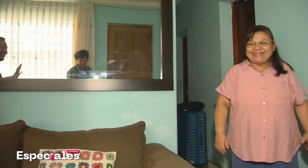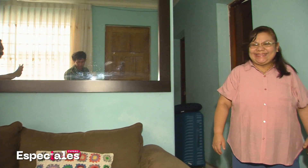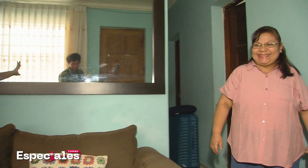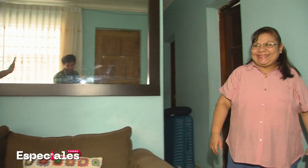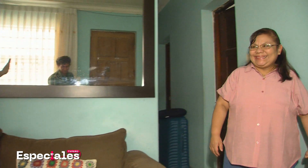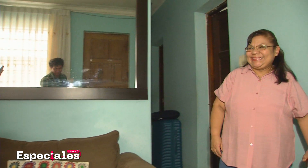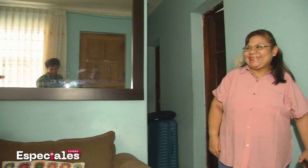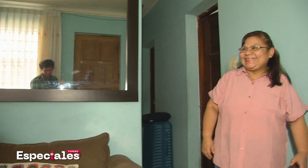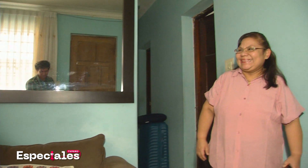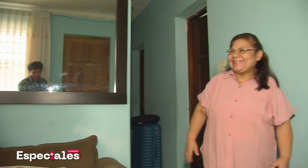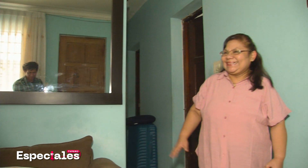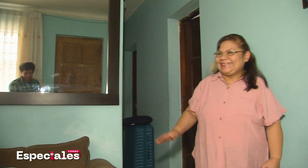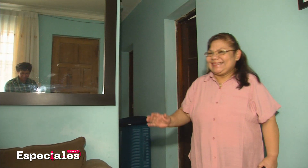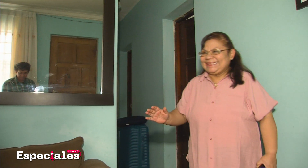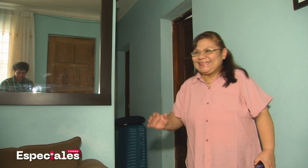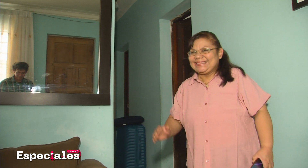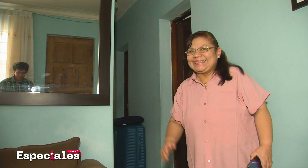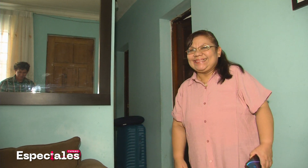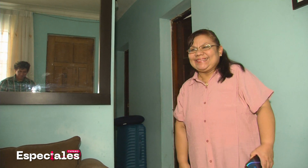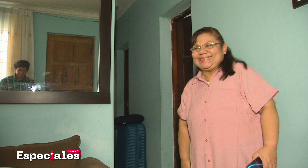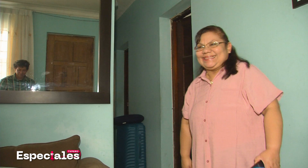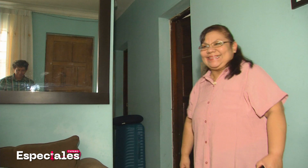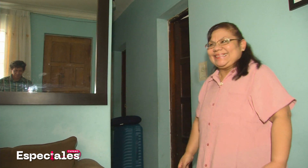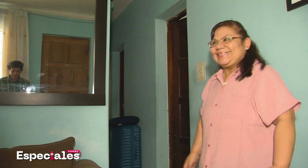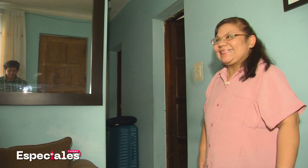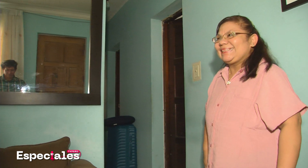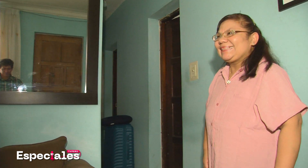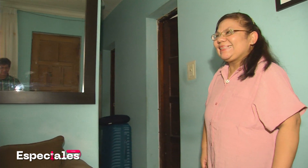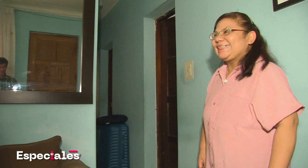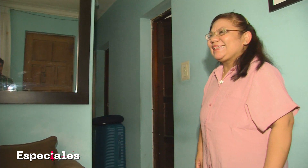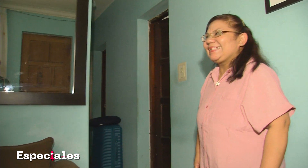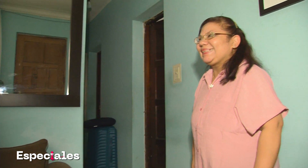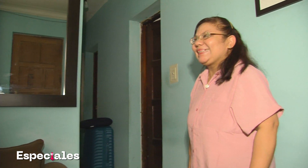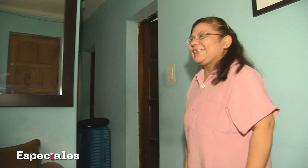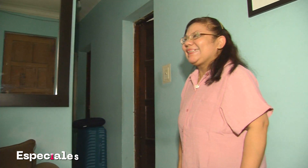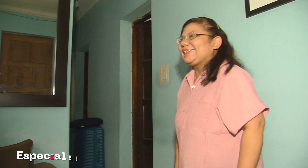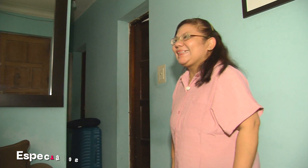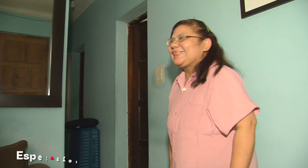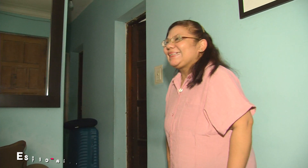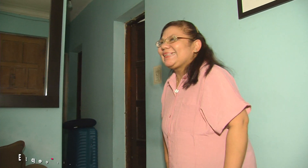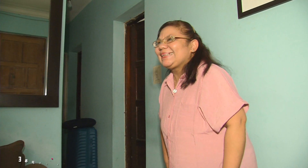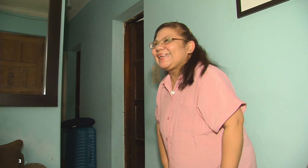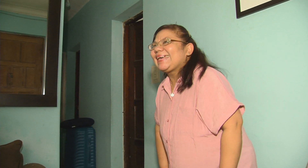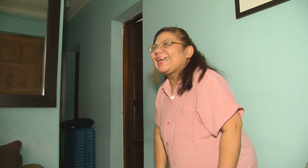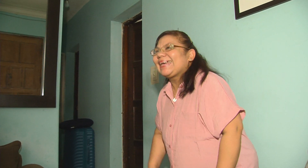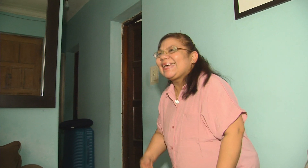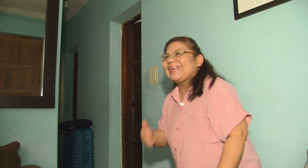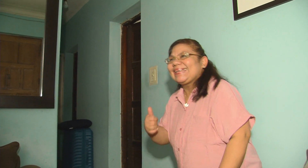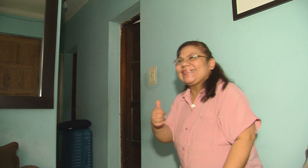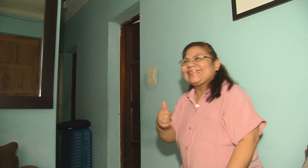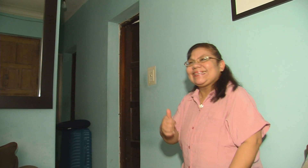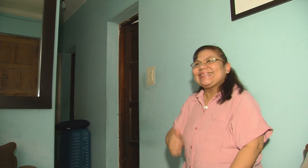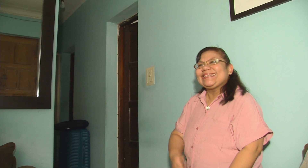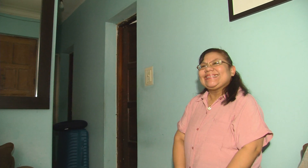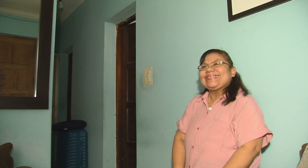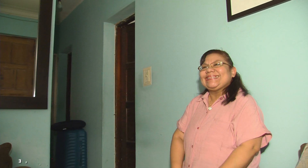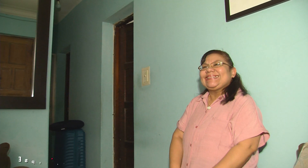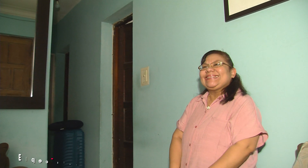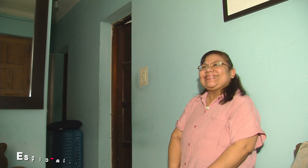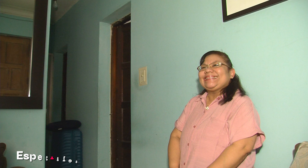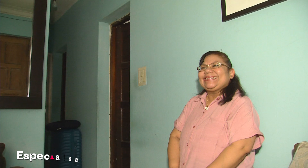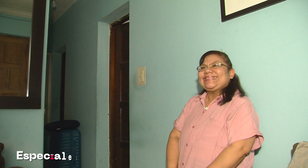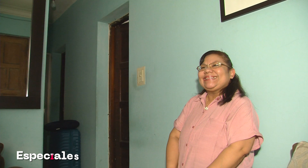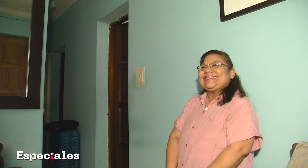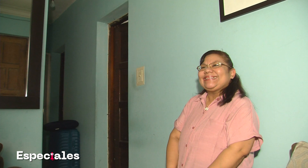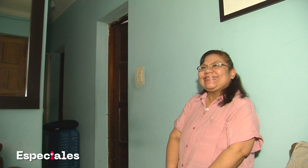Quien con una amplia sonrisa vemos aparecer y rápidamente nos presenta a Moisés es su hermana mayor Mónica, pero para